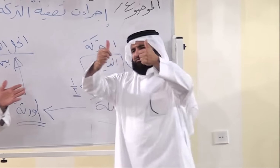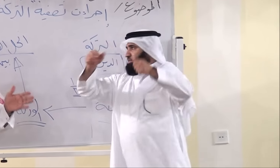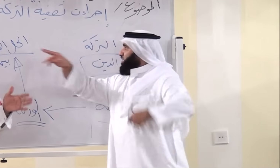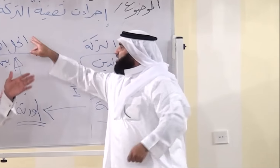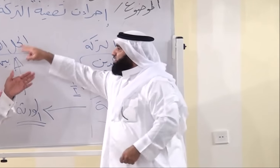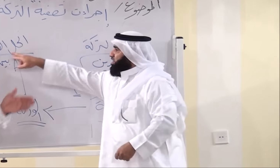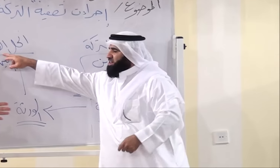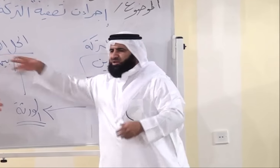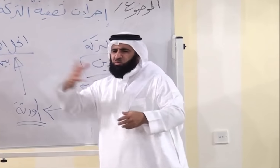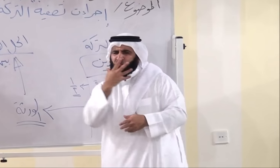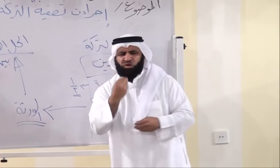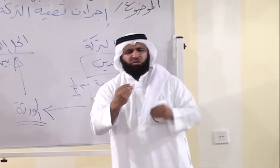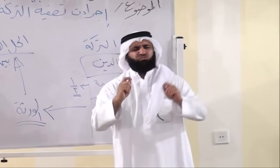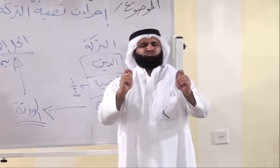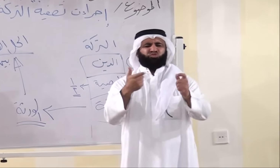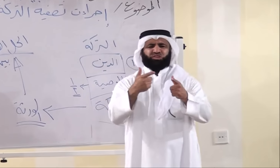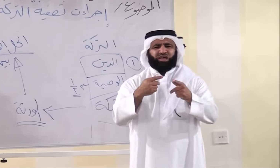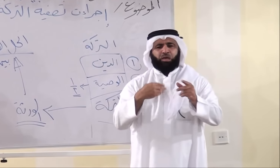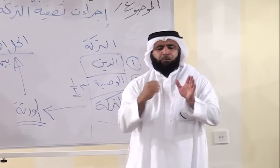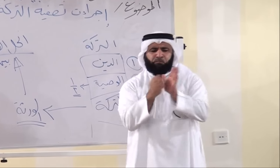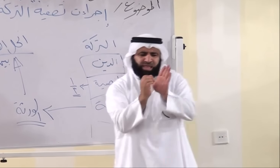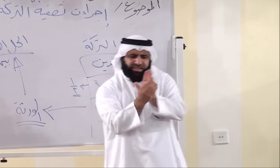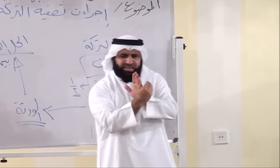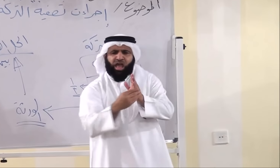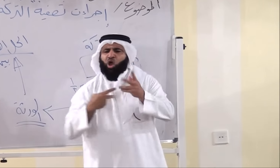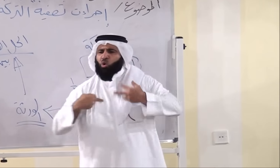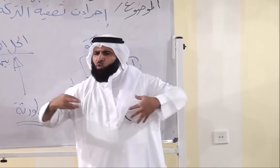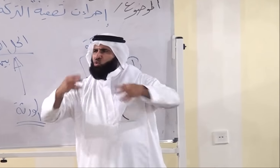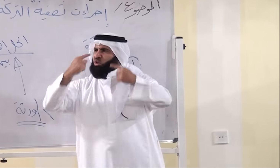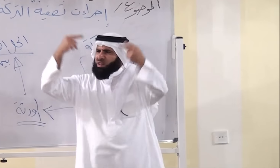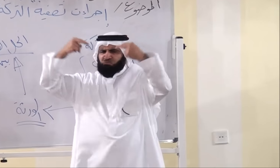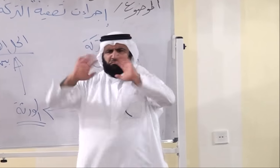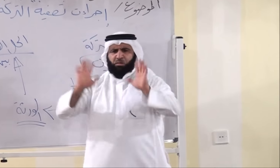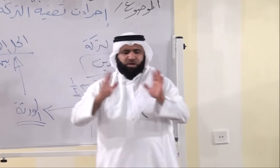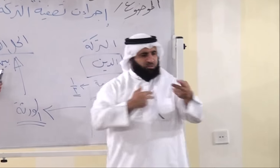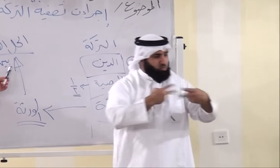بحيث انهم يحلون الامور بشكل ودي بينهم مع